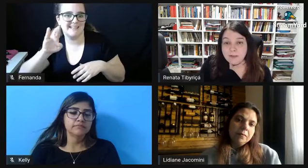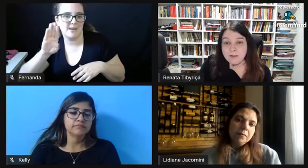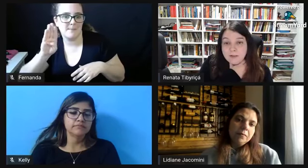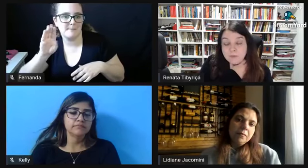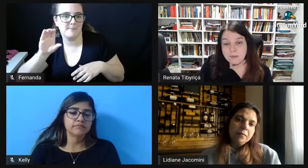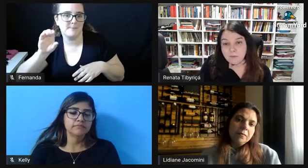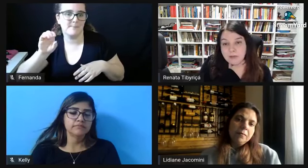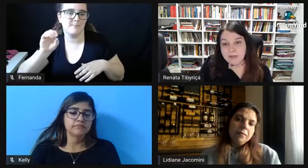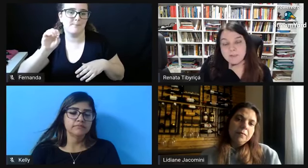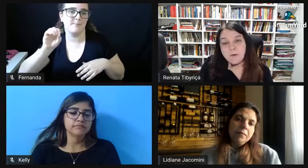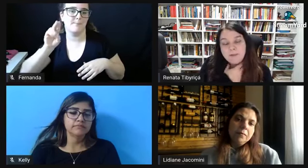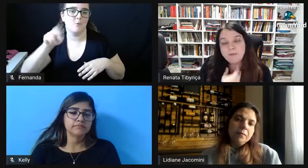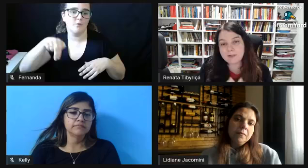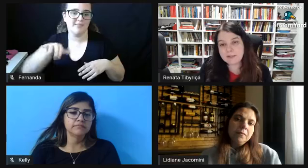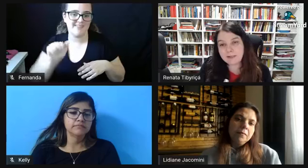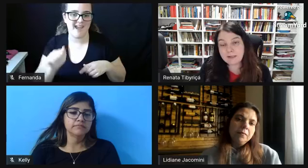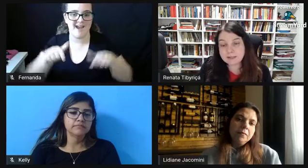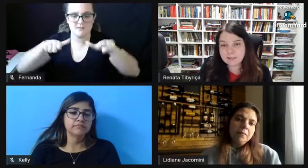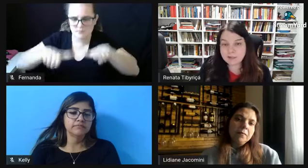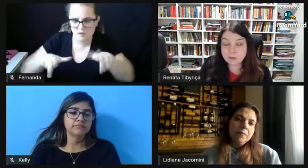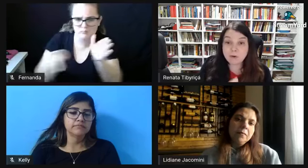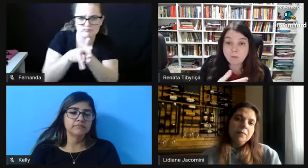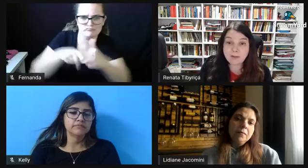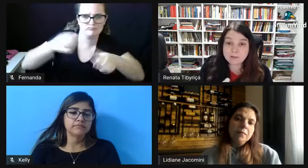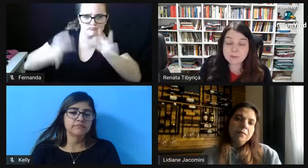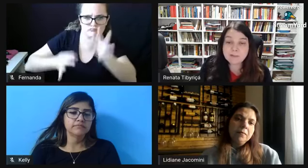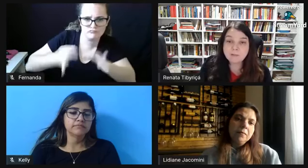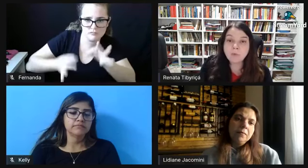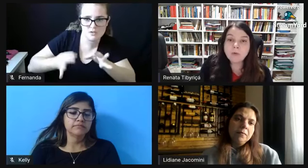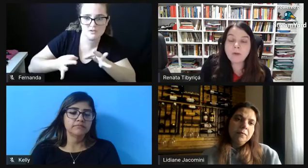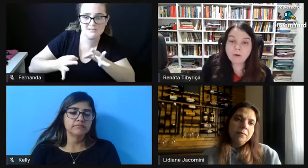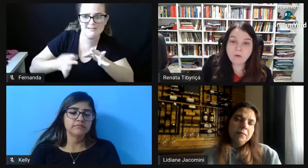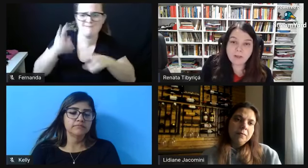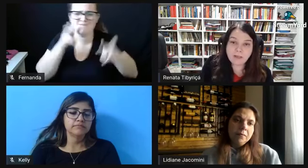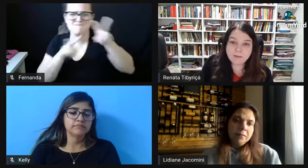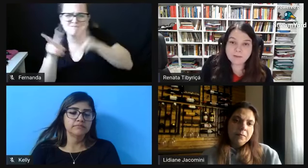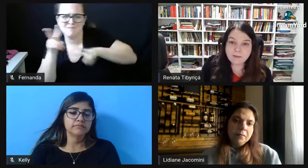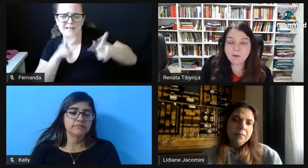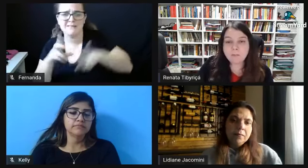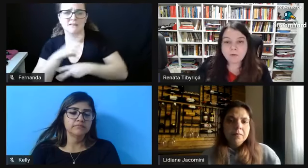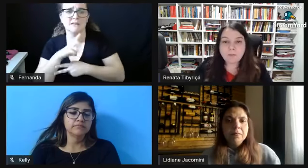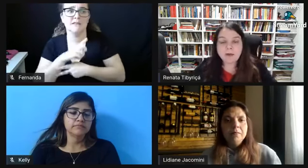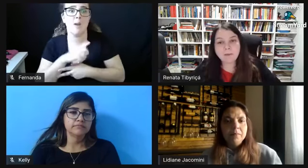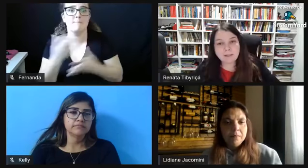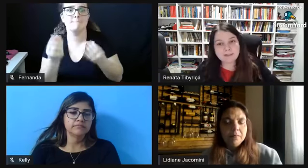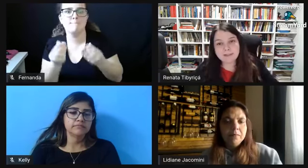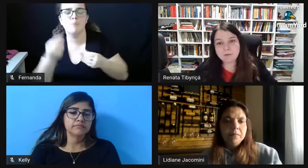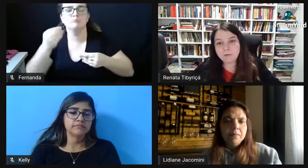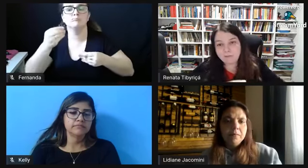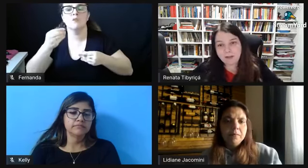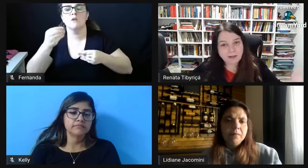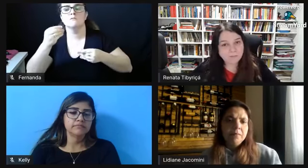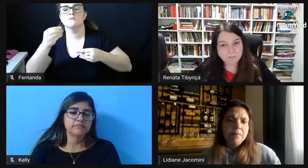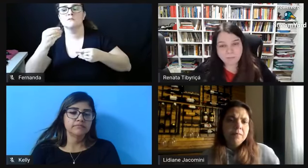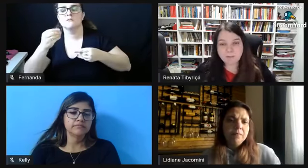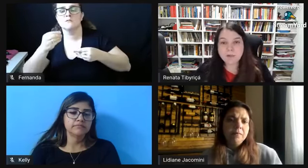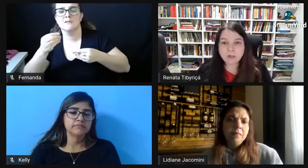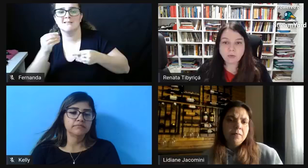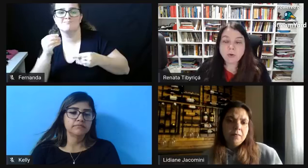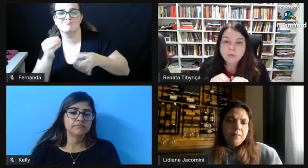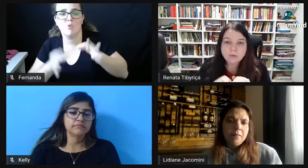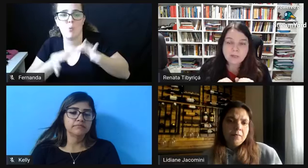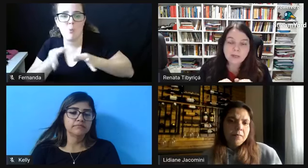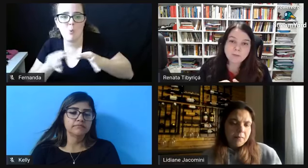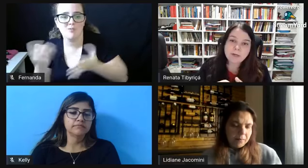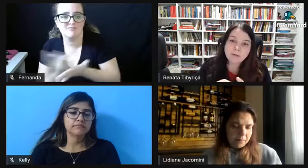Civil, que os tribunais podem fazer naqueles casos que começam a ser muito recorrentes. Então, para tomar uma decisão que vai